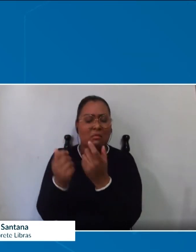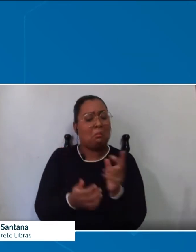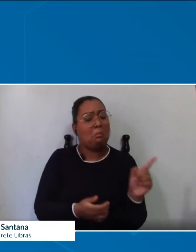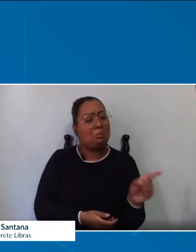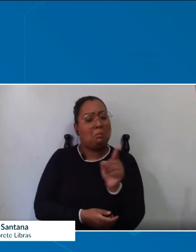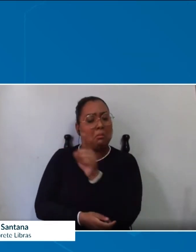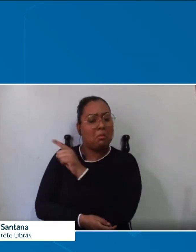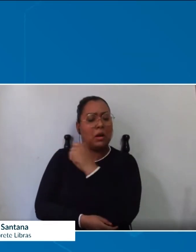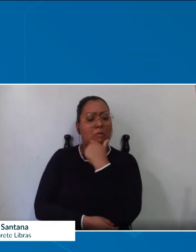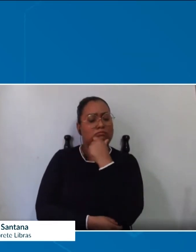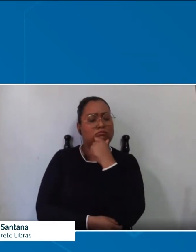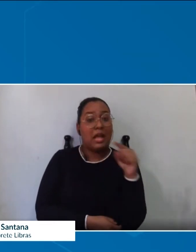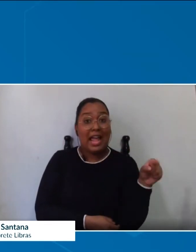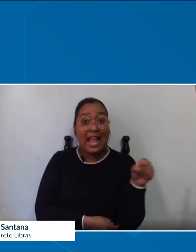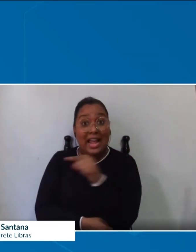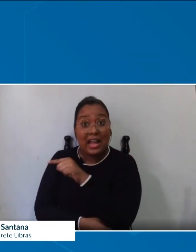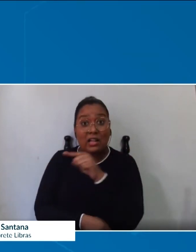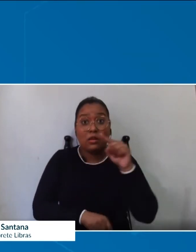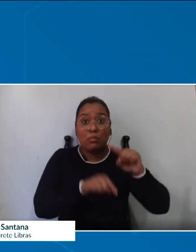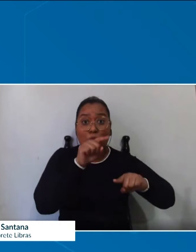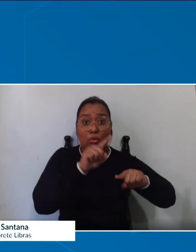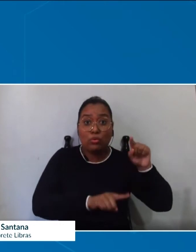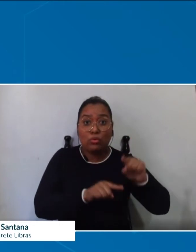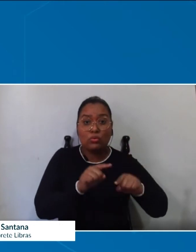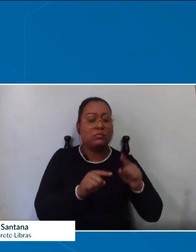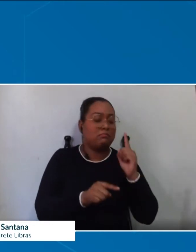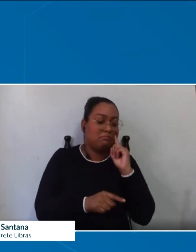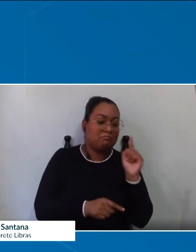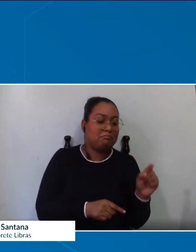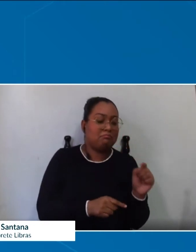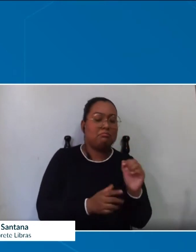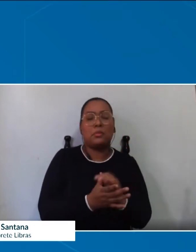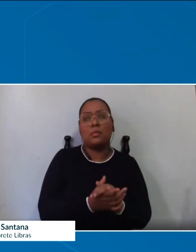um exemplo desses produtos, nós pegamos